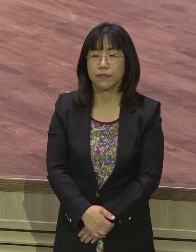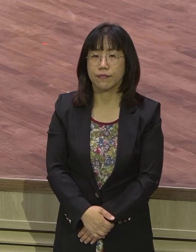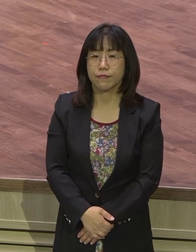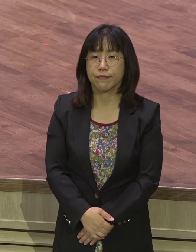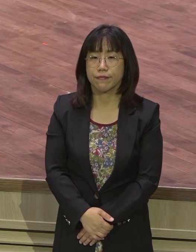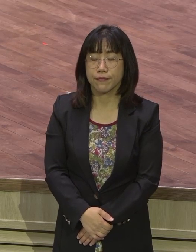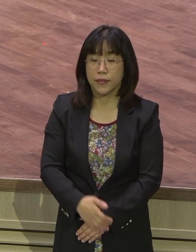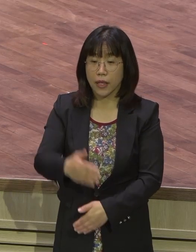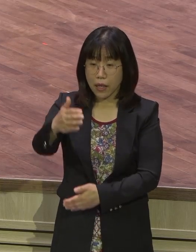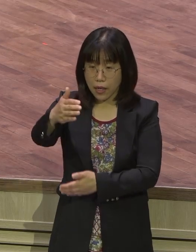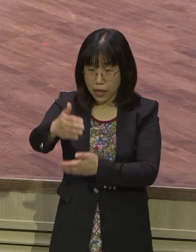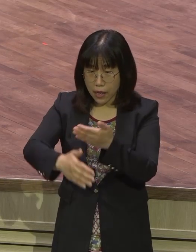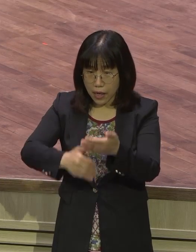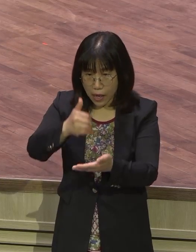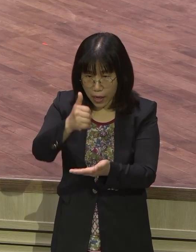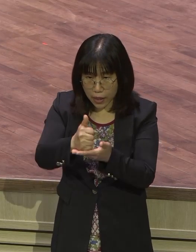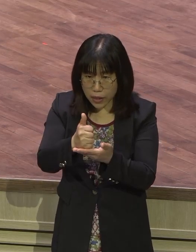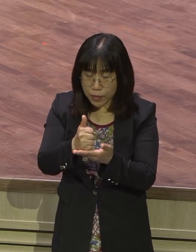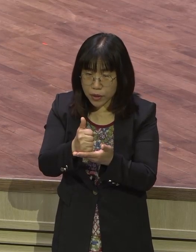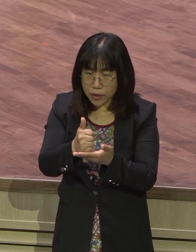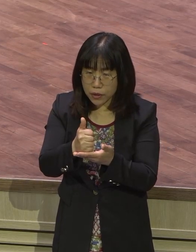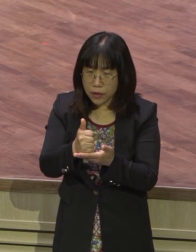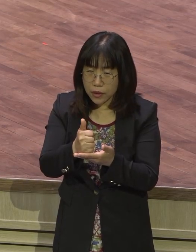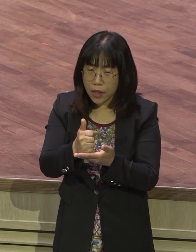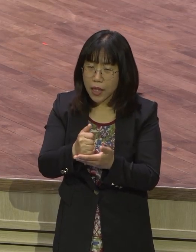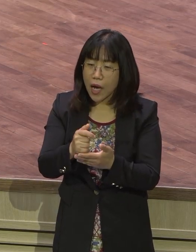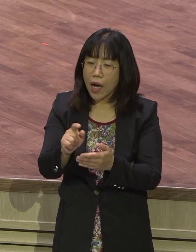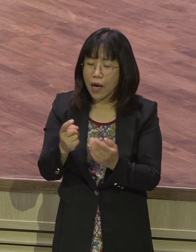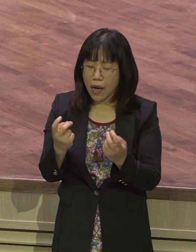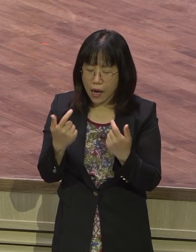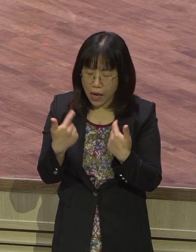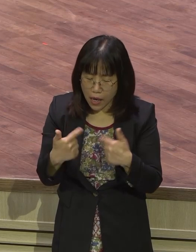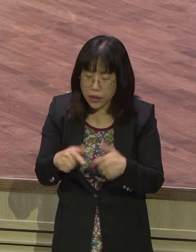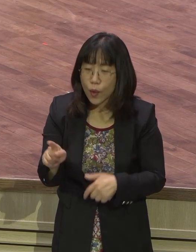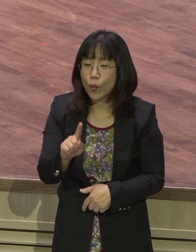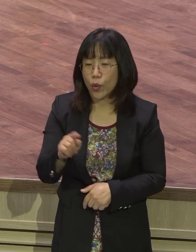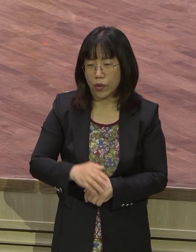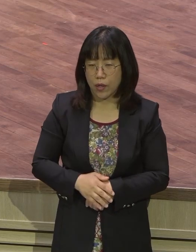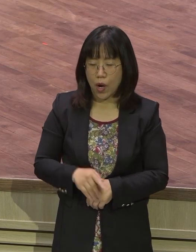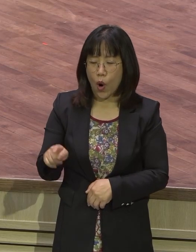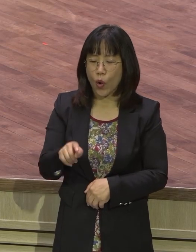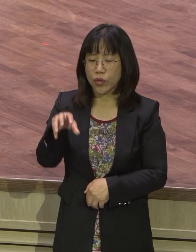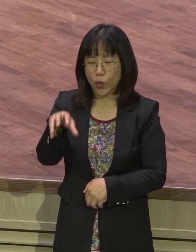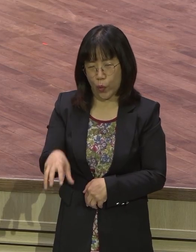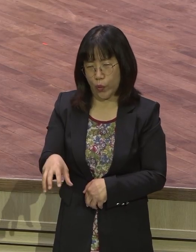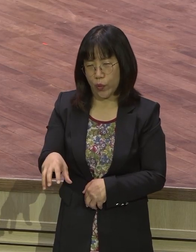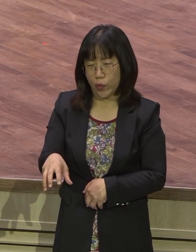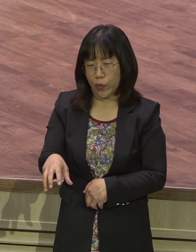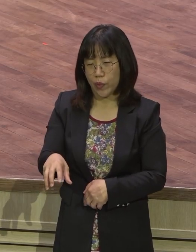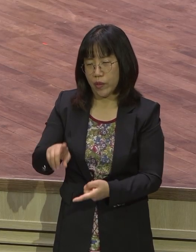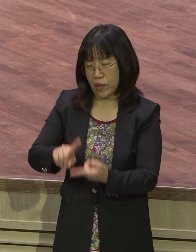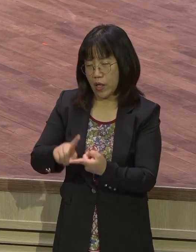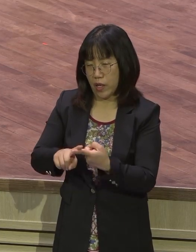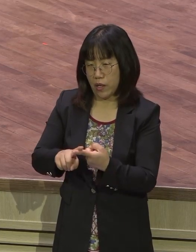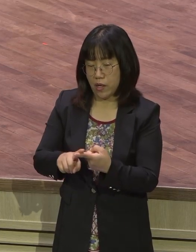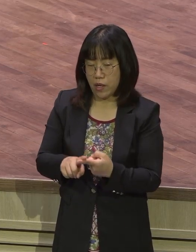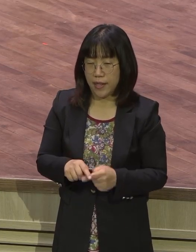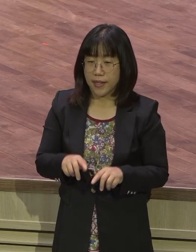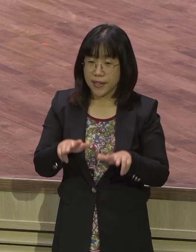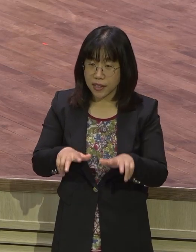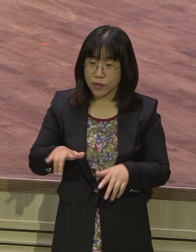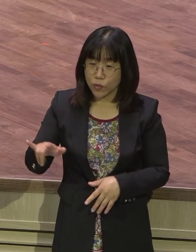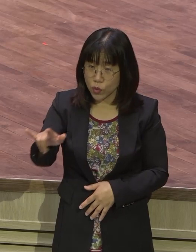하나님은 꼭 장소를 정해놓고 교회라는 장소를 정해놓고 말씀하세요 지금은 어쩔 수 없는